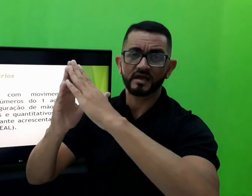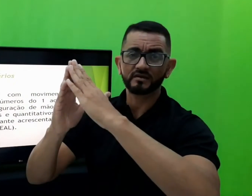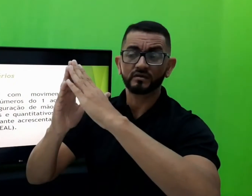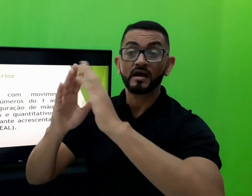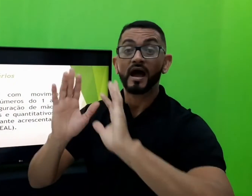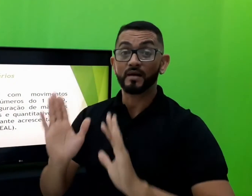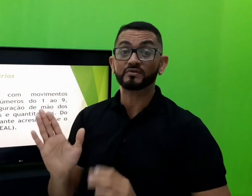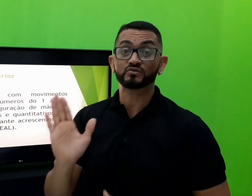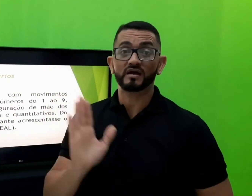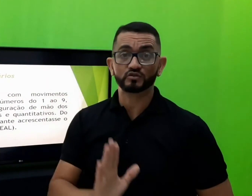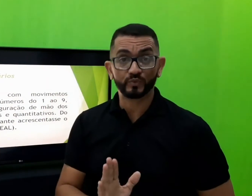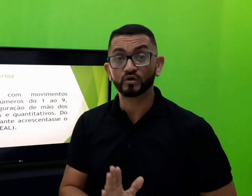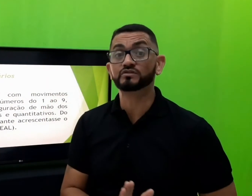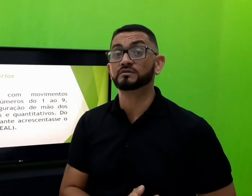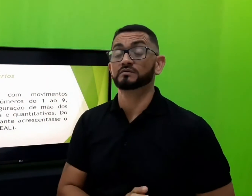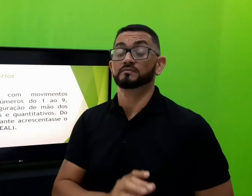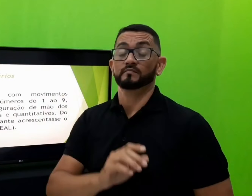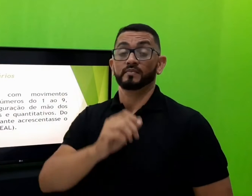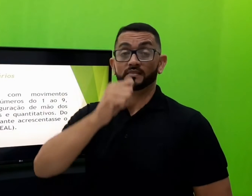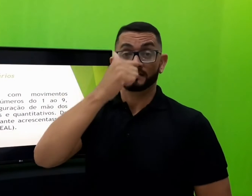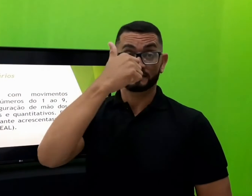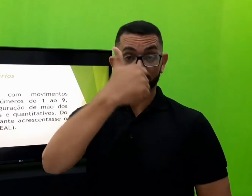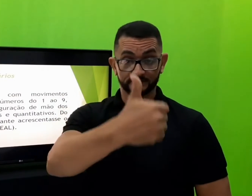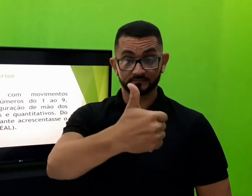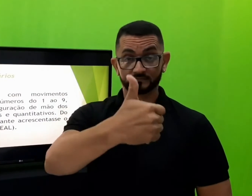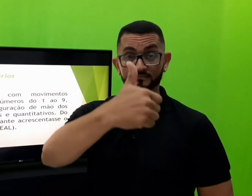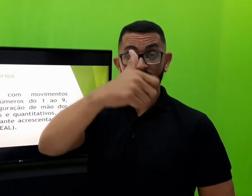Certo? Aí a pessoa responde.